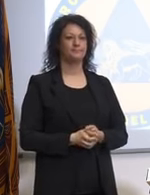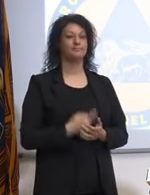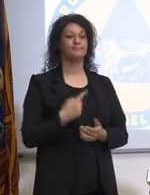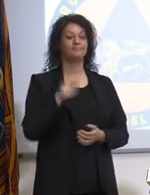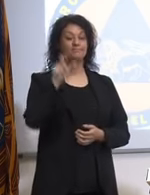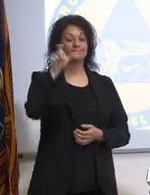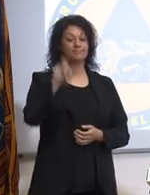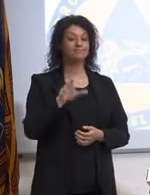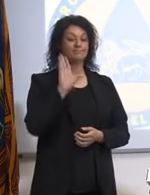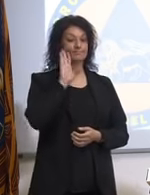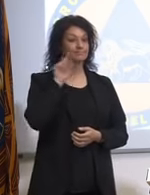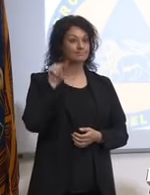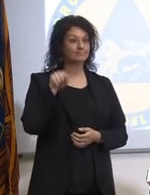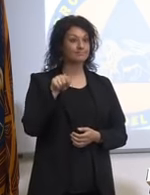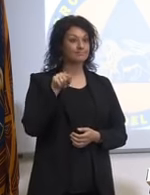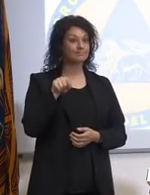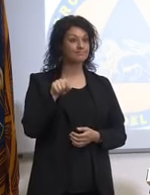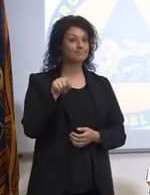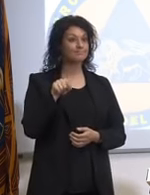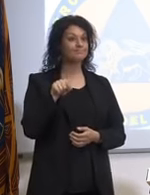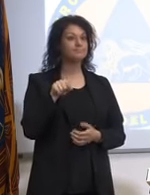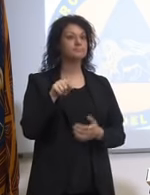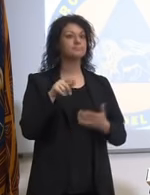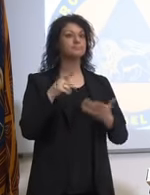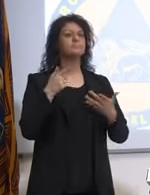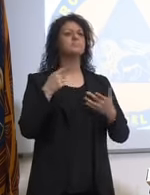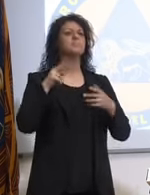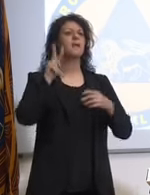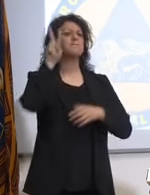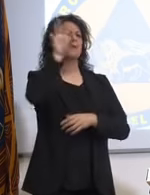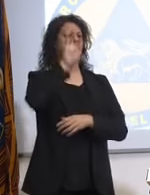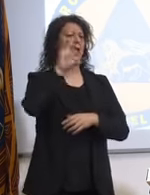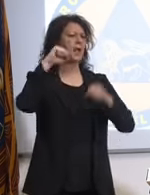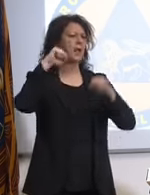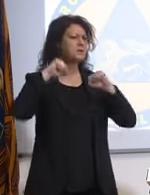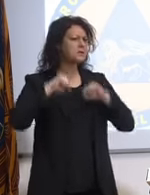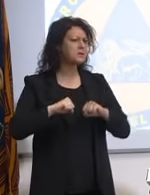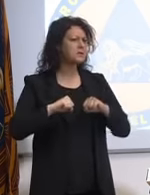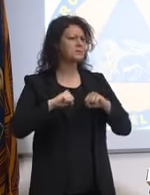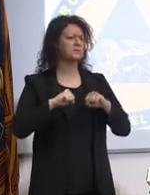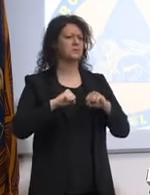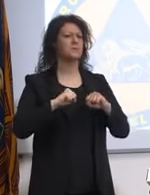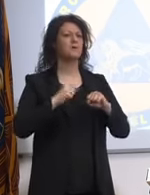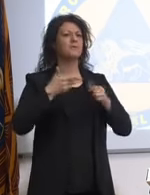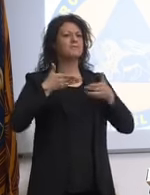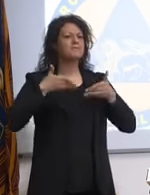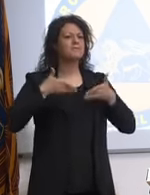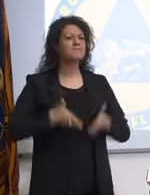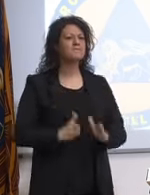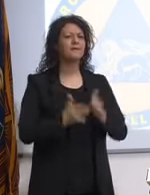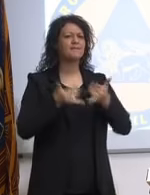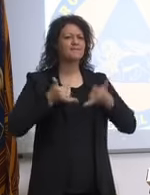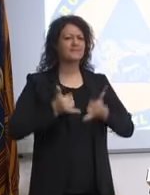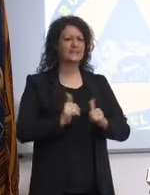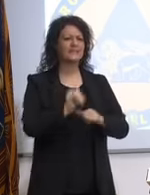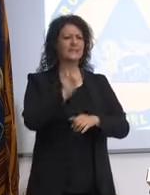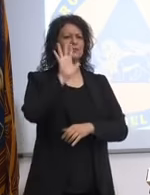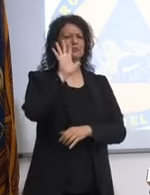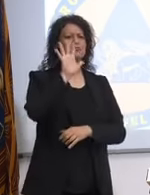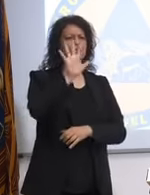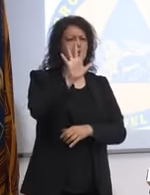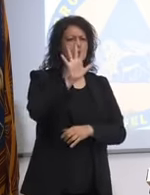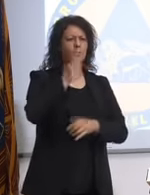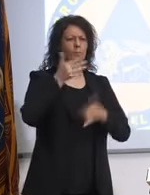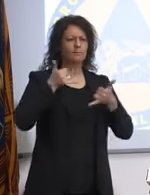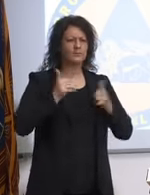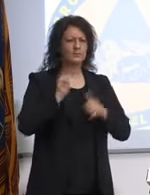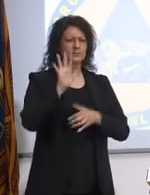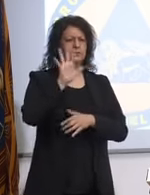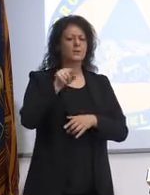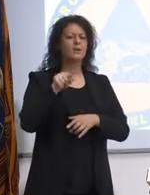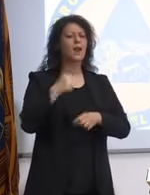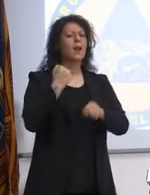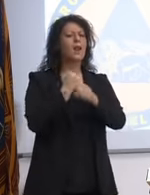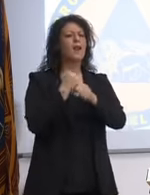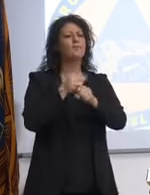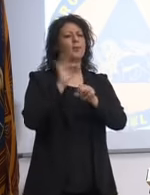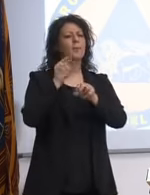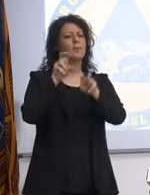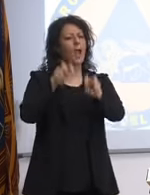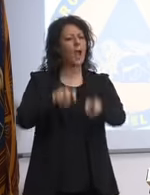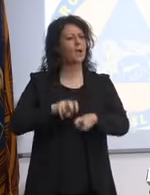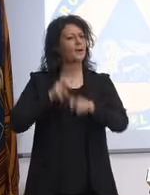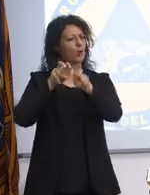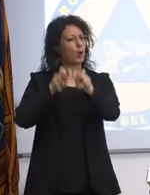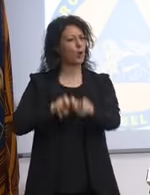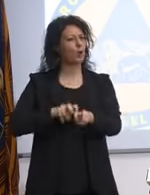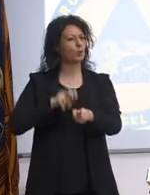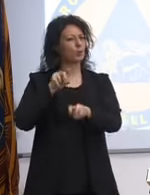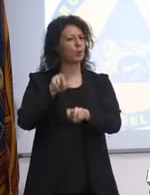signore che ha vissuto sempre in Veneto, ha avuto 5 figli, insomma si è dato da fare, ha sempre fatto l'agricoltore, 106